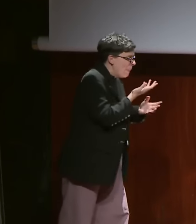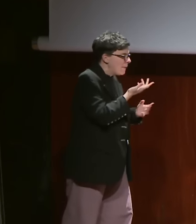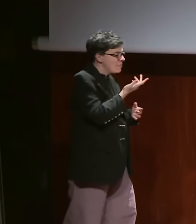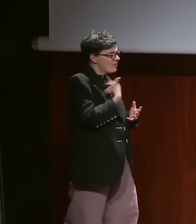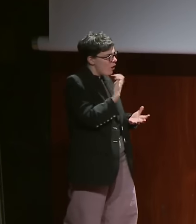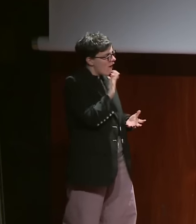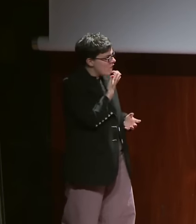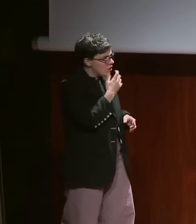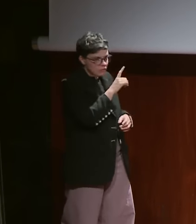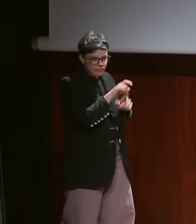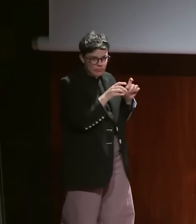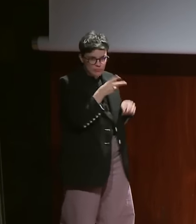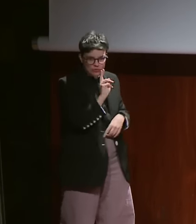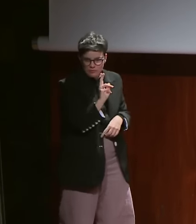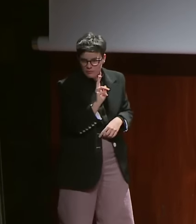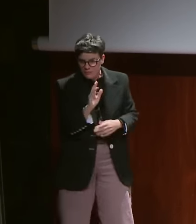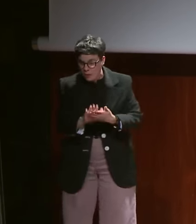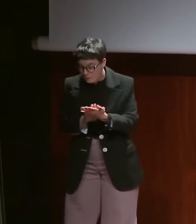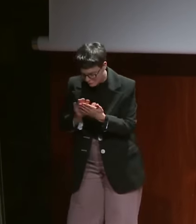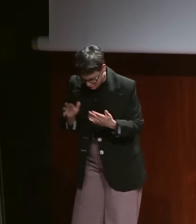peut-être...